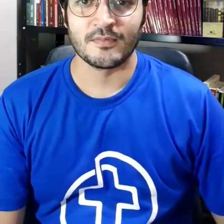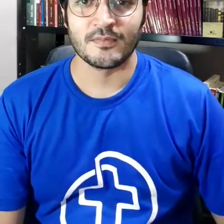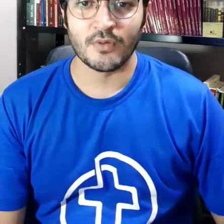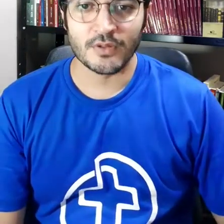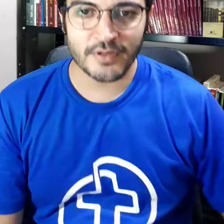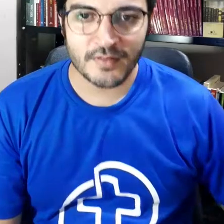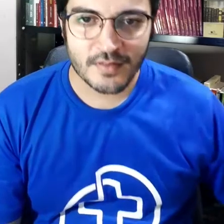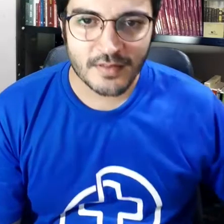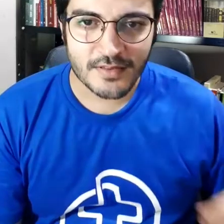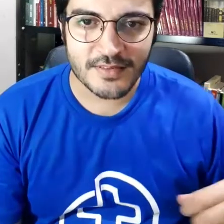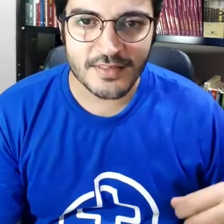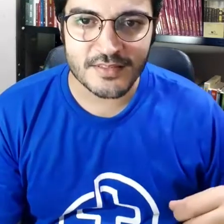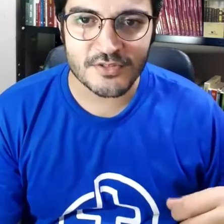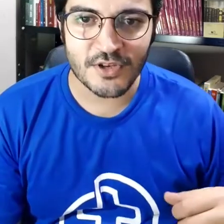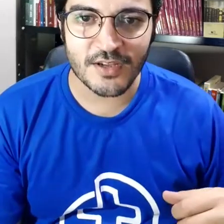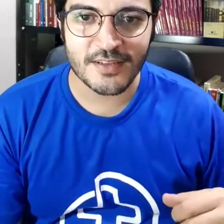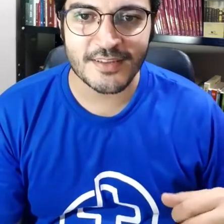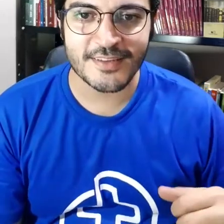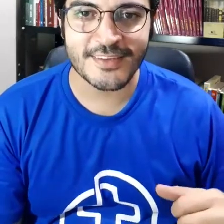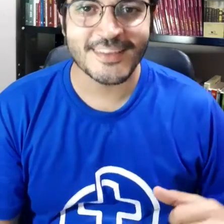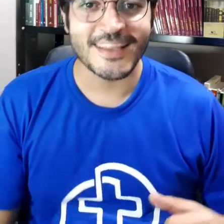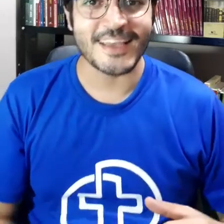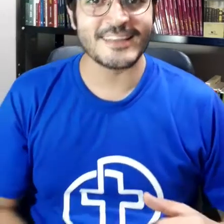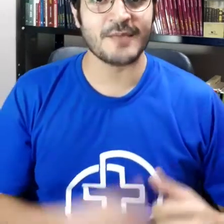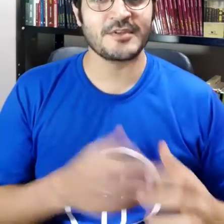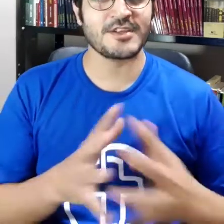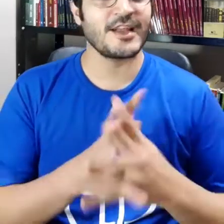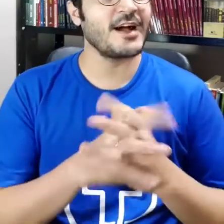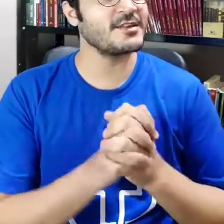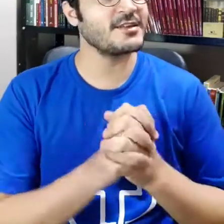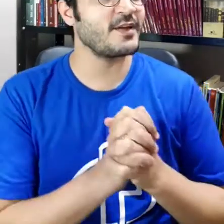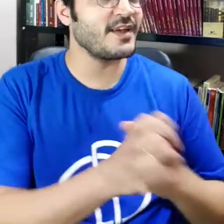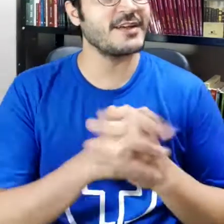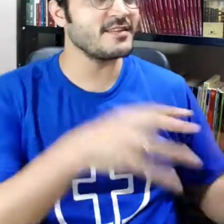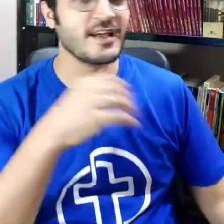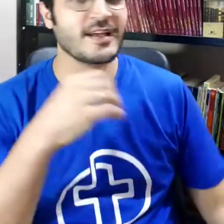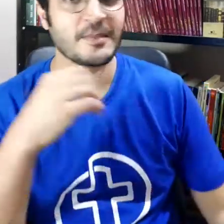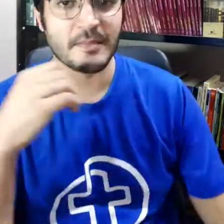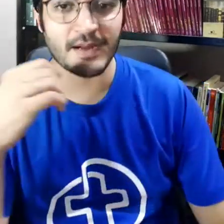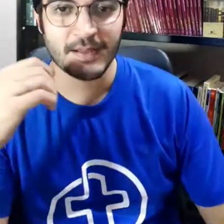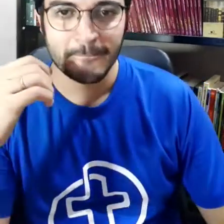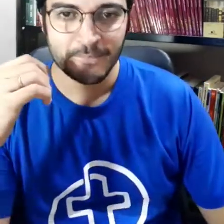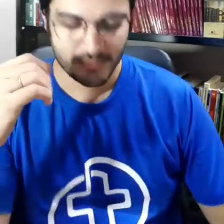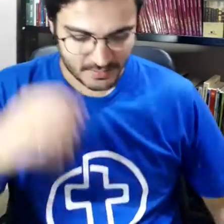Boa noite. Deixa só a intérprete chegar. A gente vai reiniciar aqui